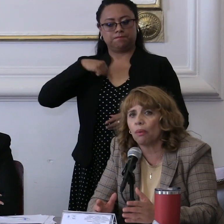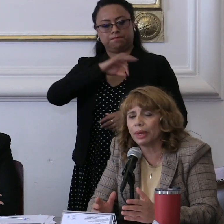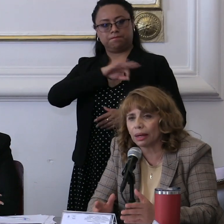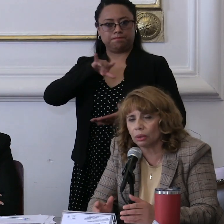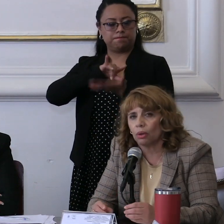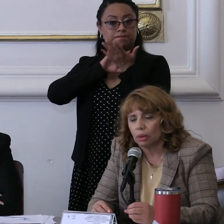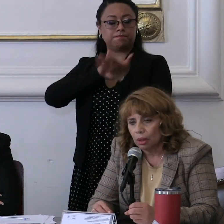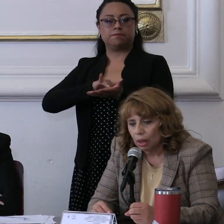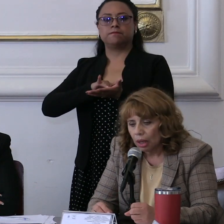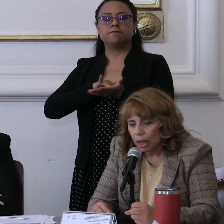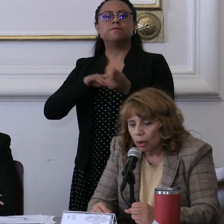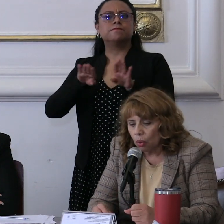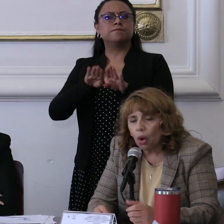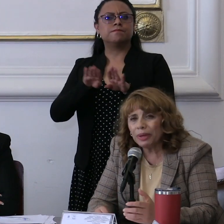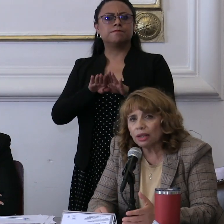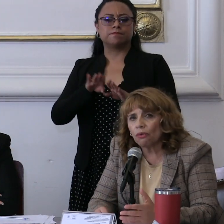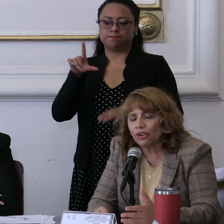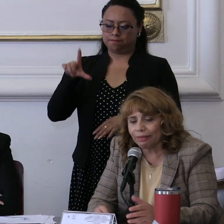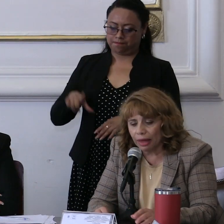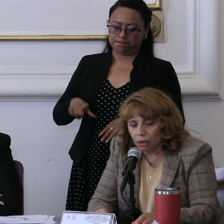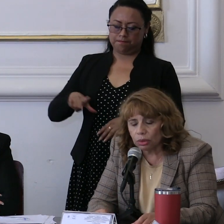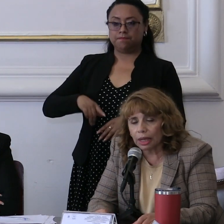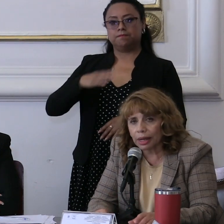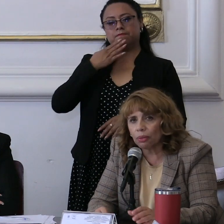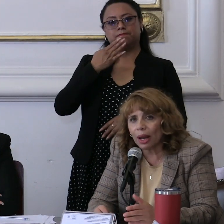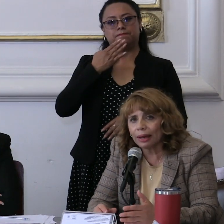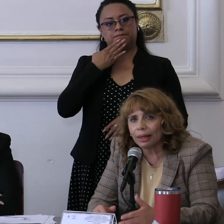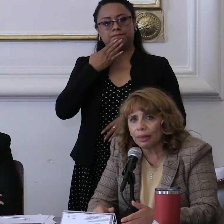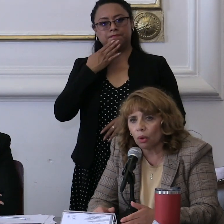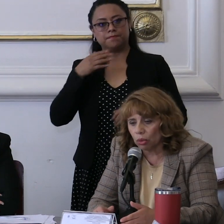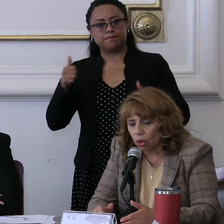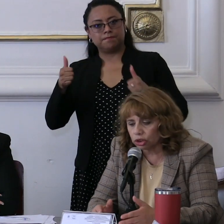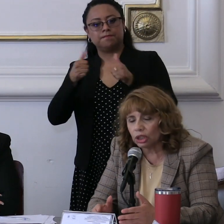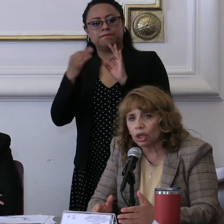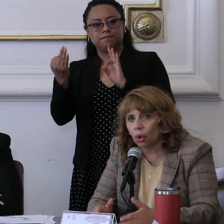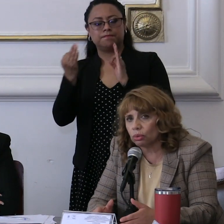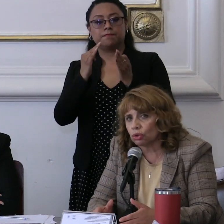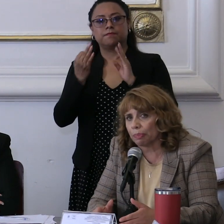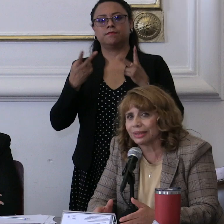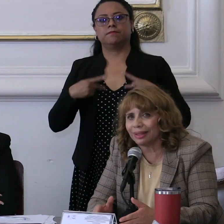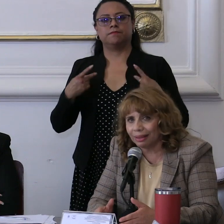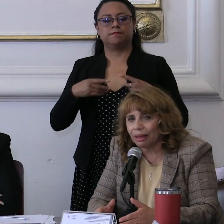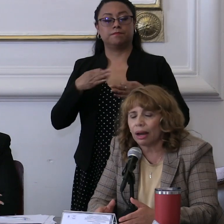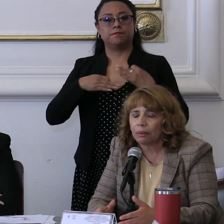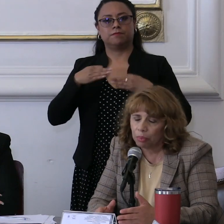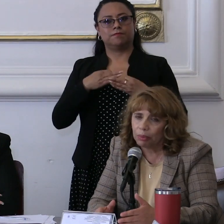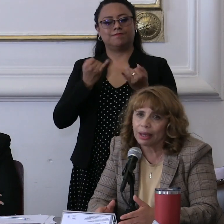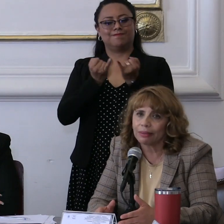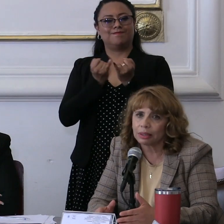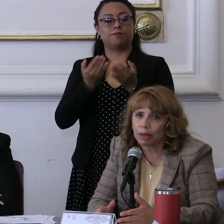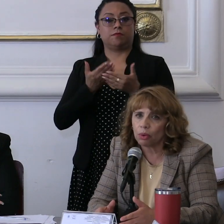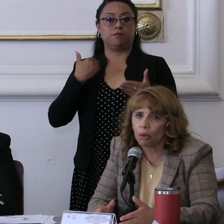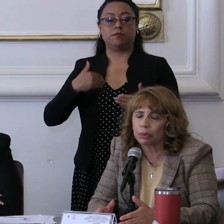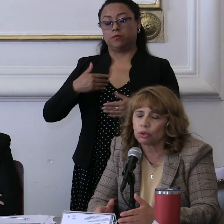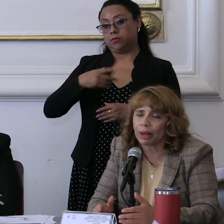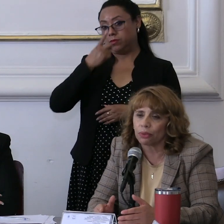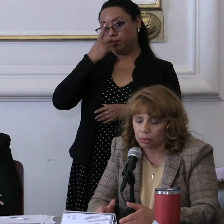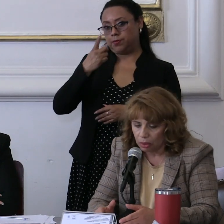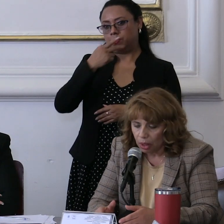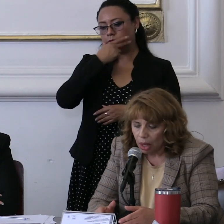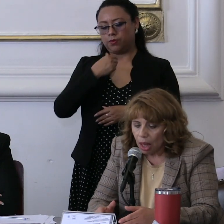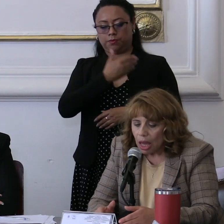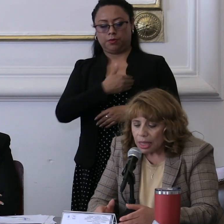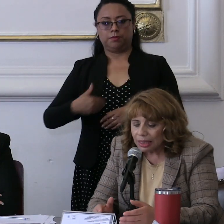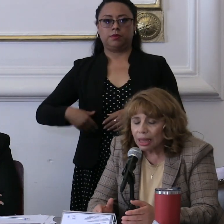por un gobierno fraterno y cercano a la gente como nos lo indicó nuestro presidente de la República, Andrés Manuel López